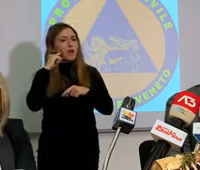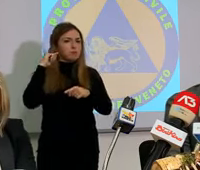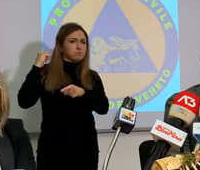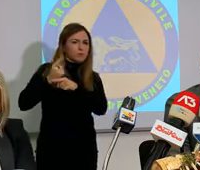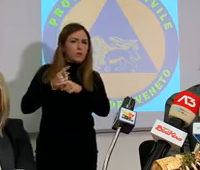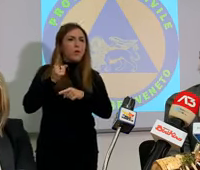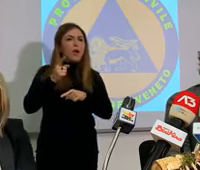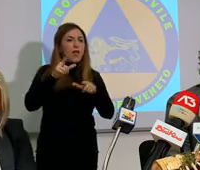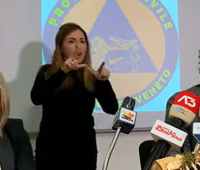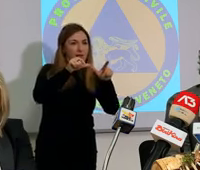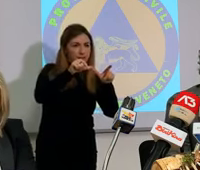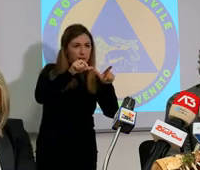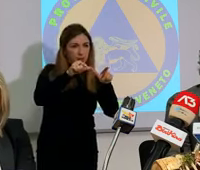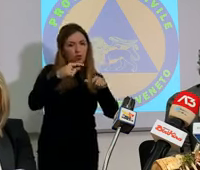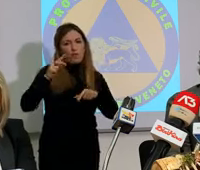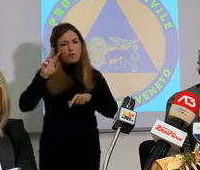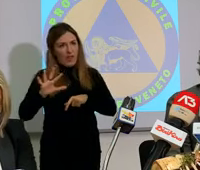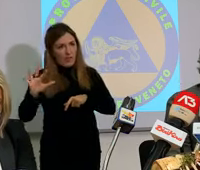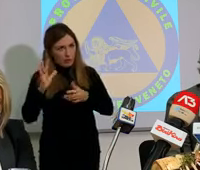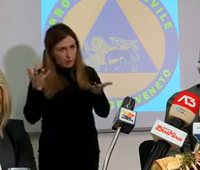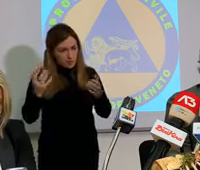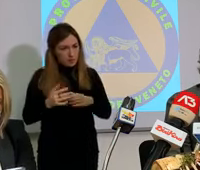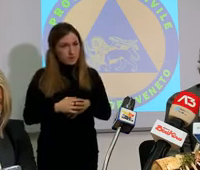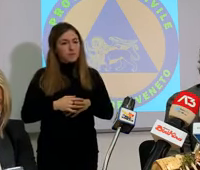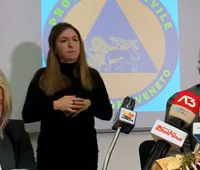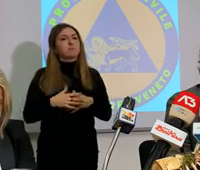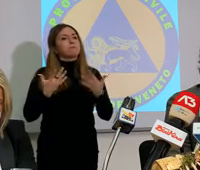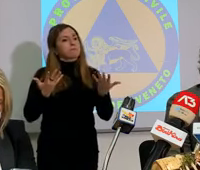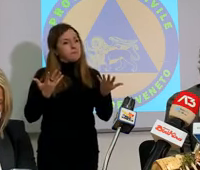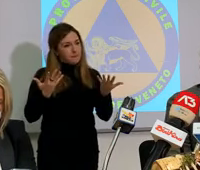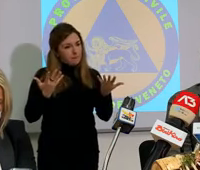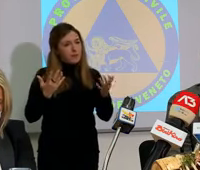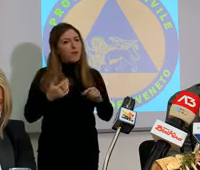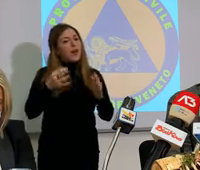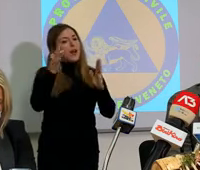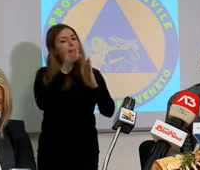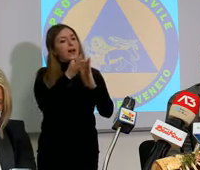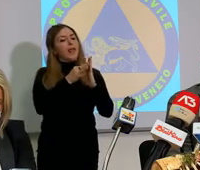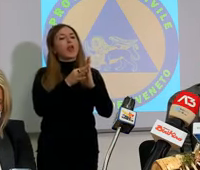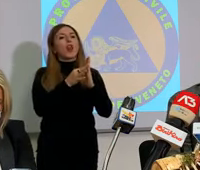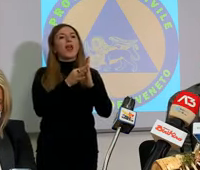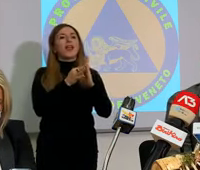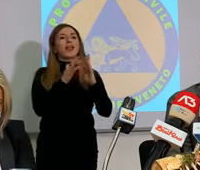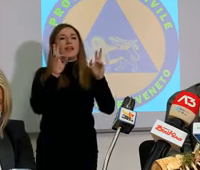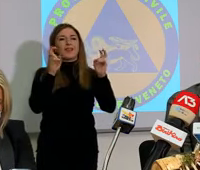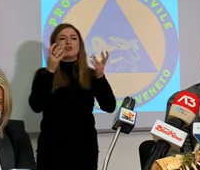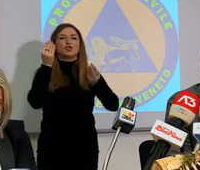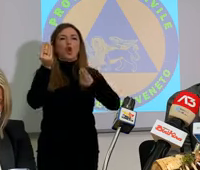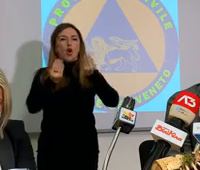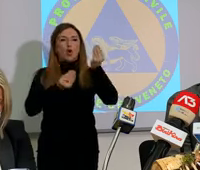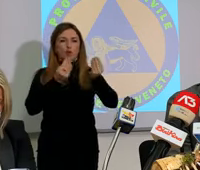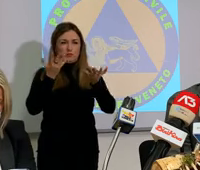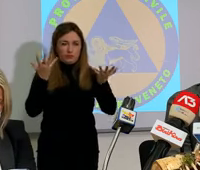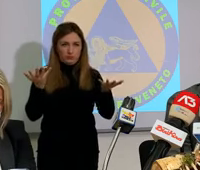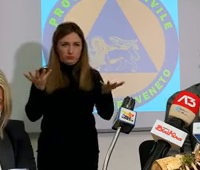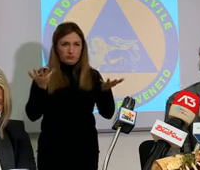lazio allora se stabiliamo delle regole del gioco chiamiamolo gioco della classificazione